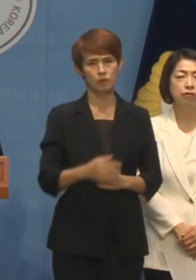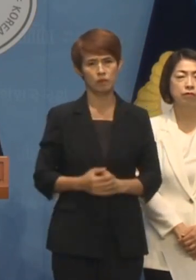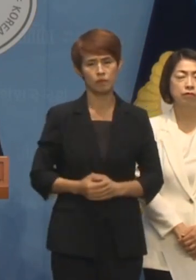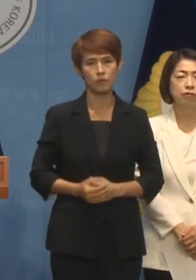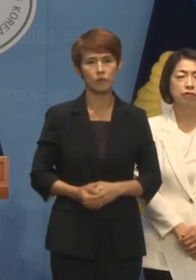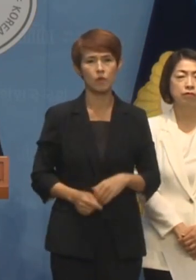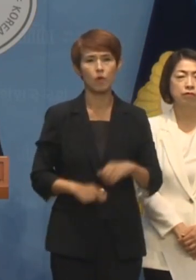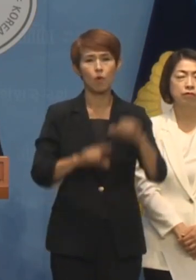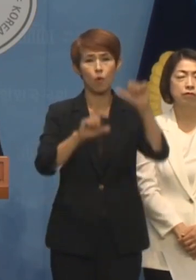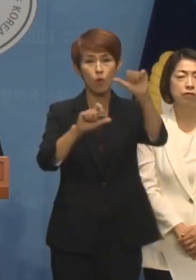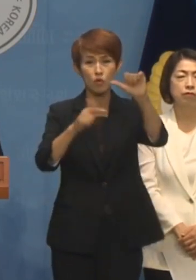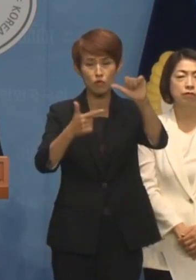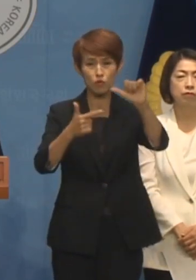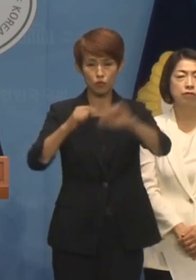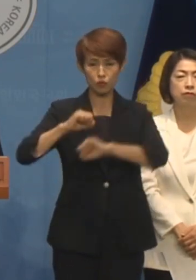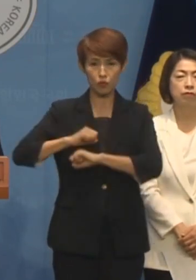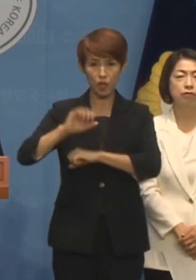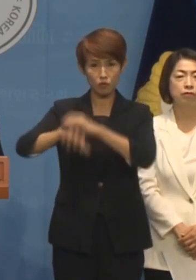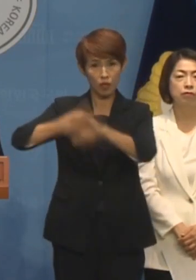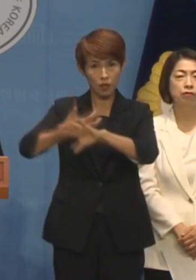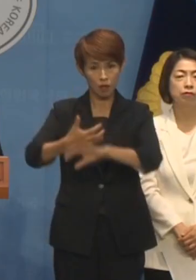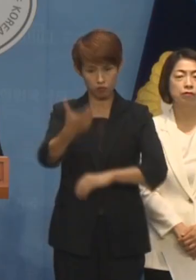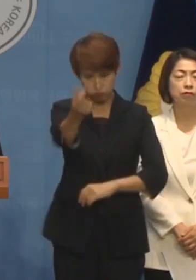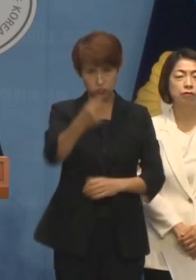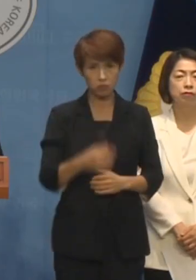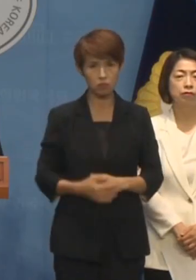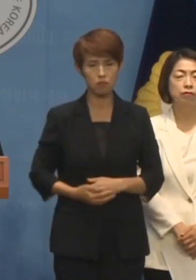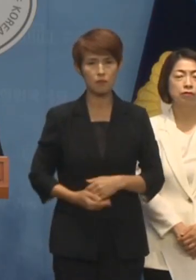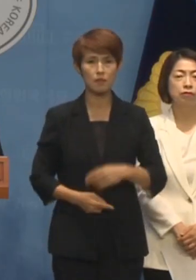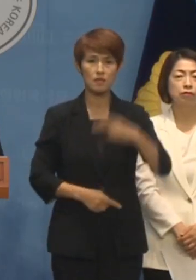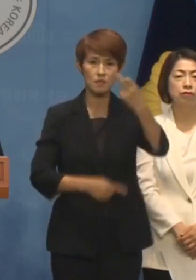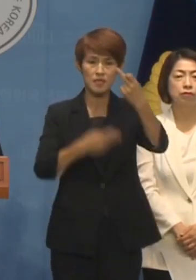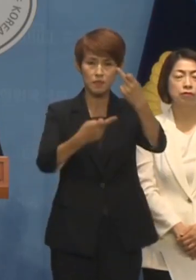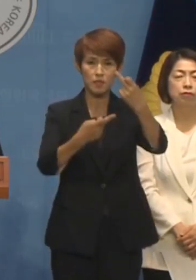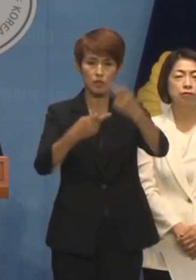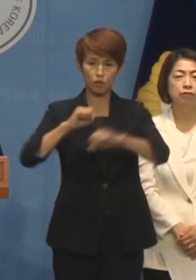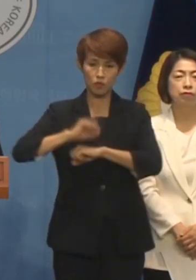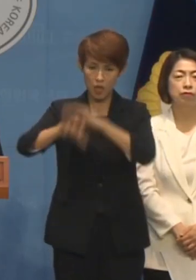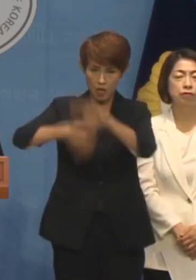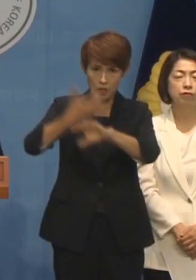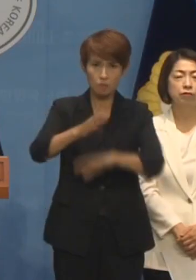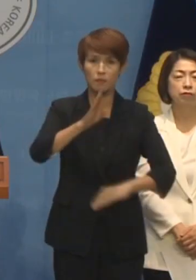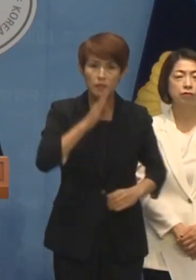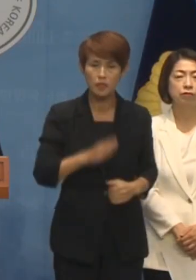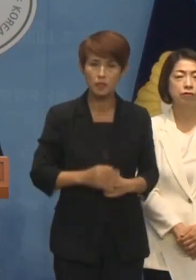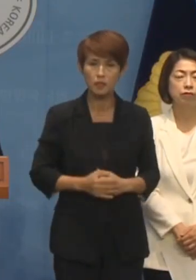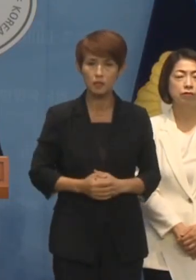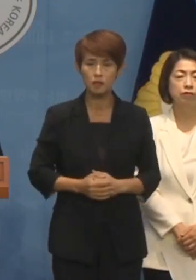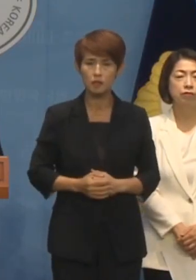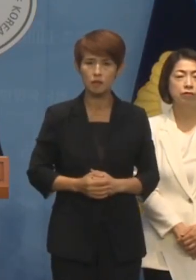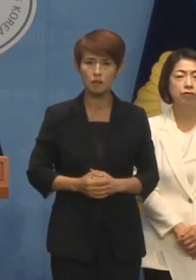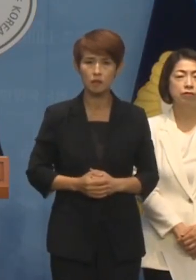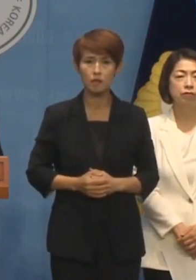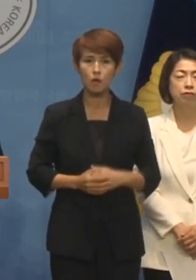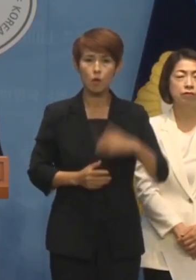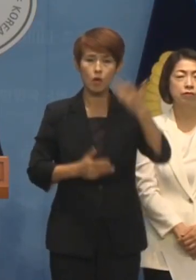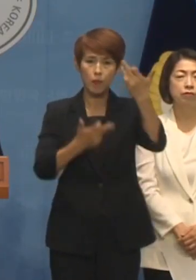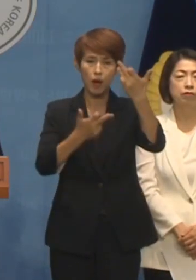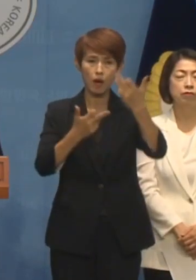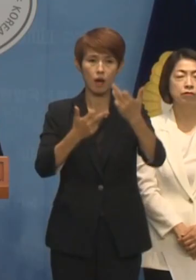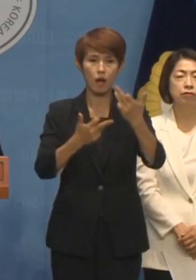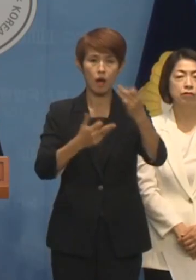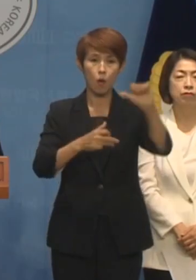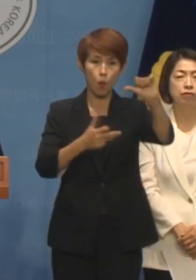5.16이 군사 쿠데타가 아닙니까? 12.12가 군사 반란이 아닙니까? 5.18이 광주 민주화운동이